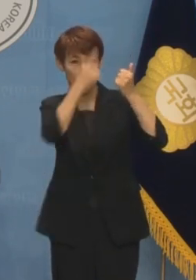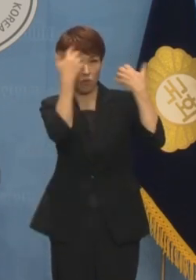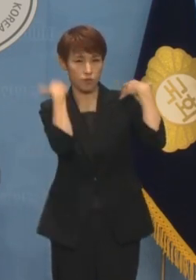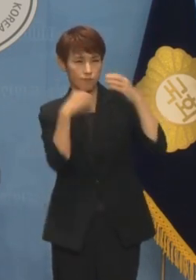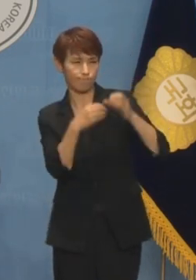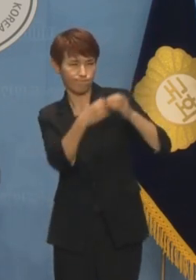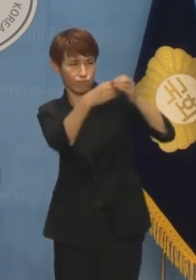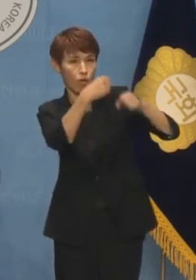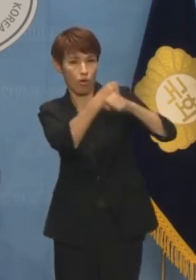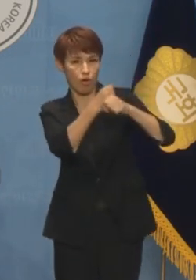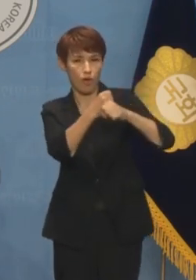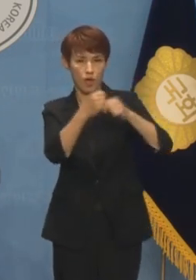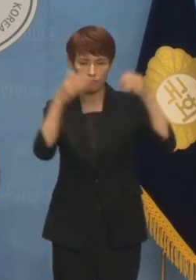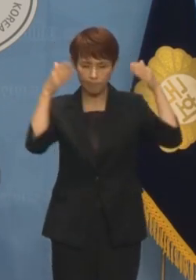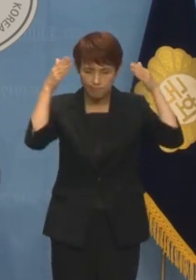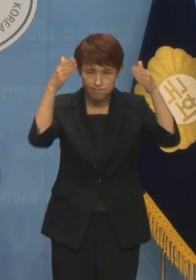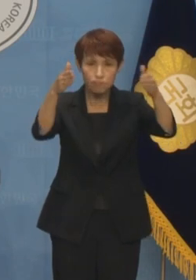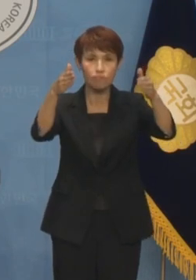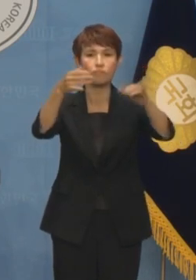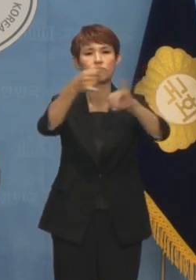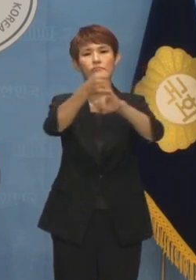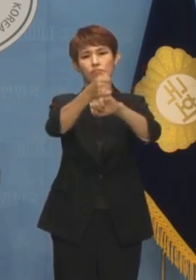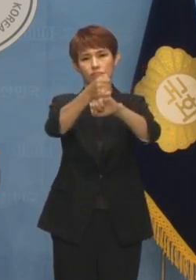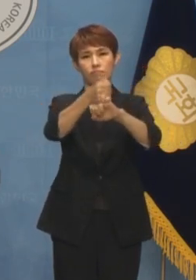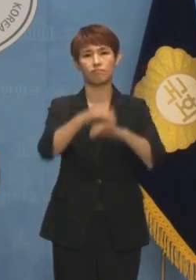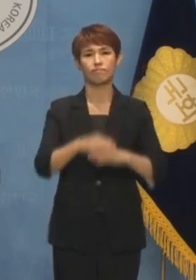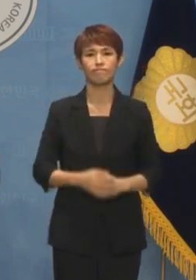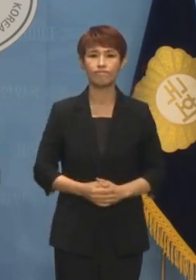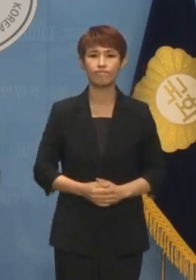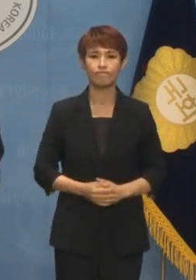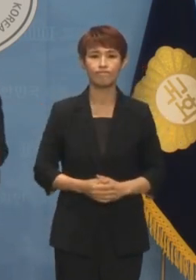일에 진력을 다하겠습니다.